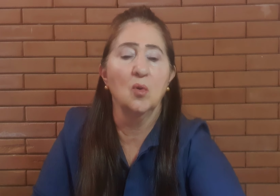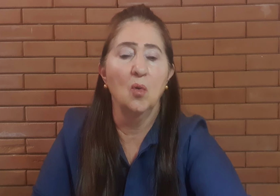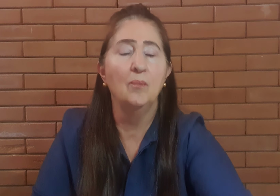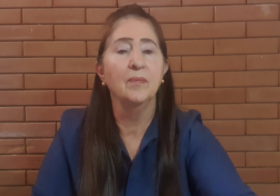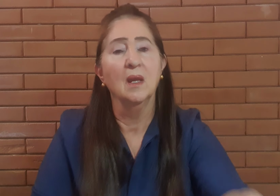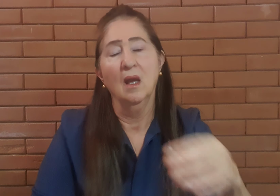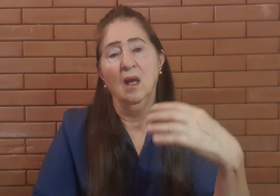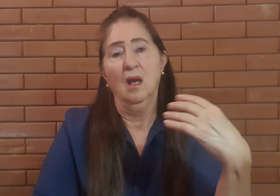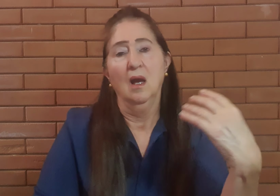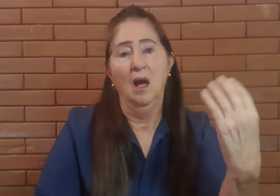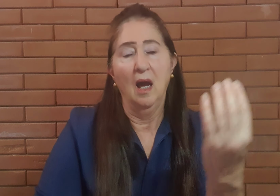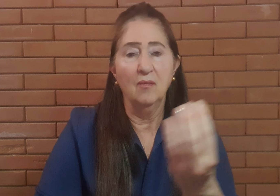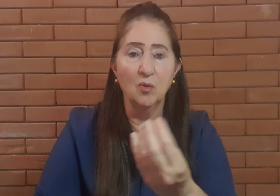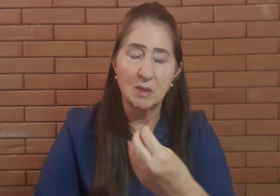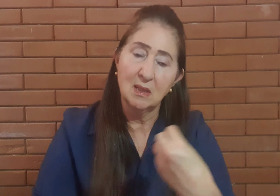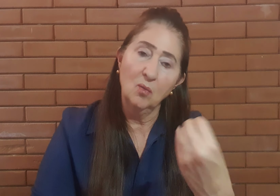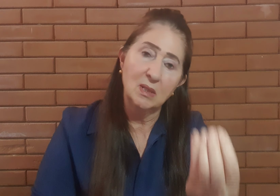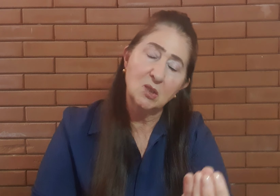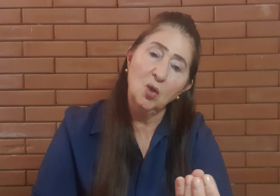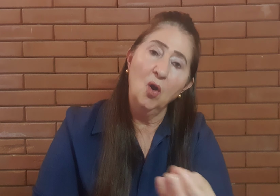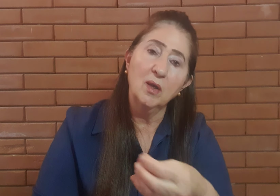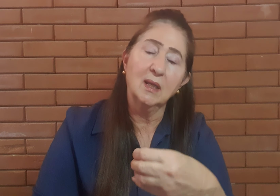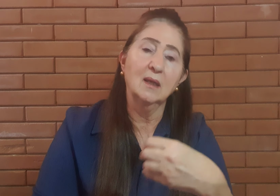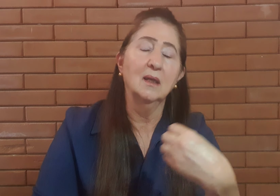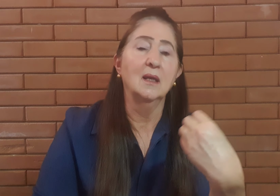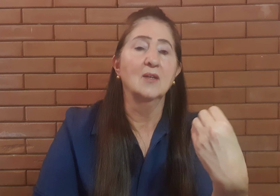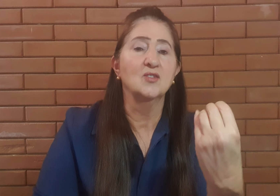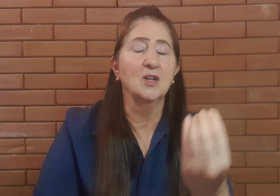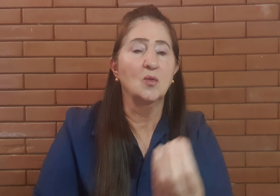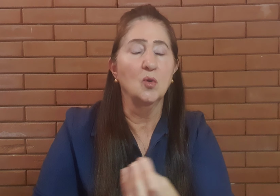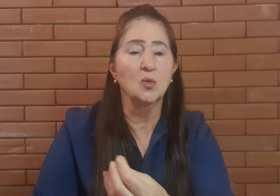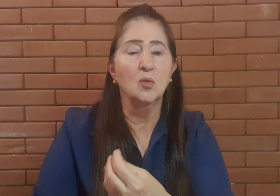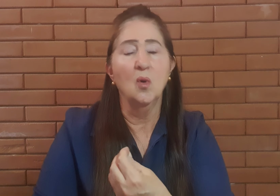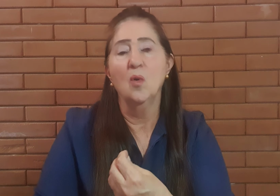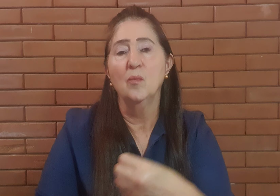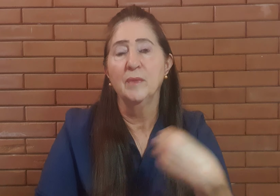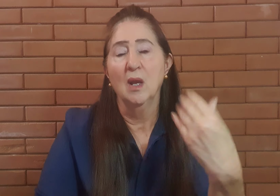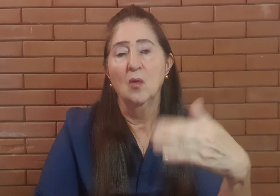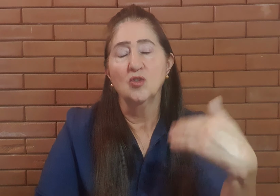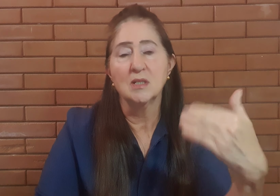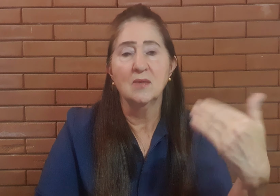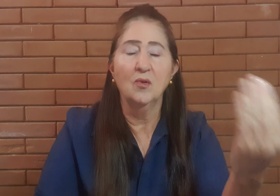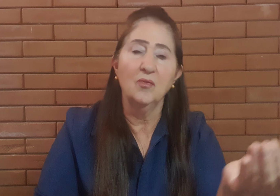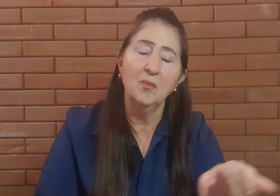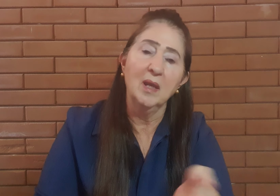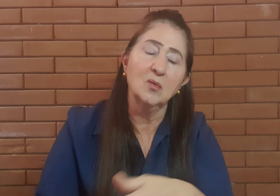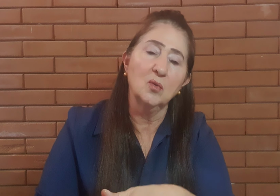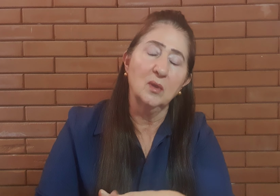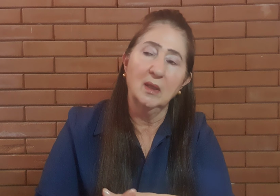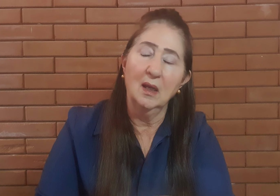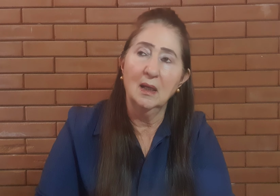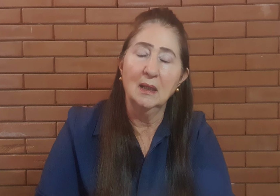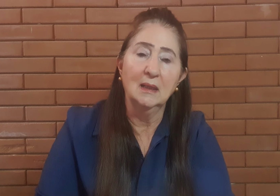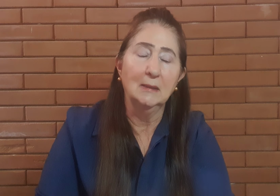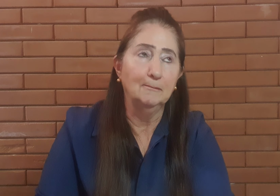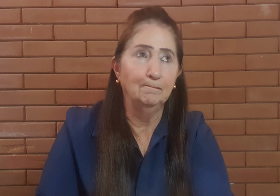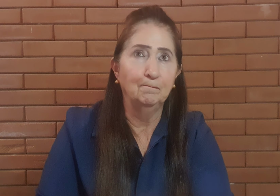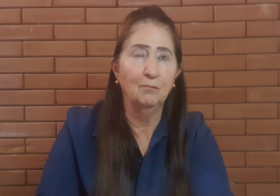com a evolução histórica, de acordo com o desenvolvimento